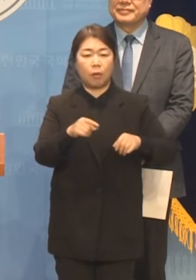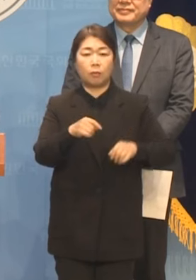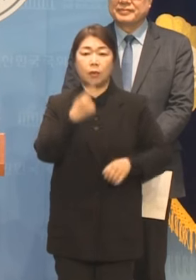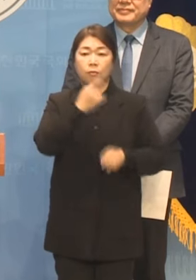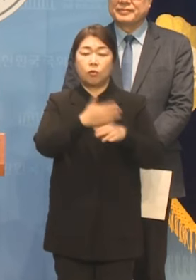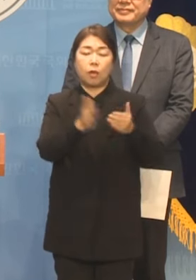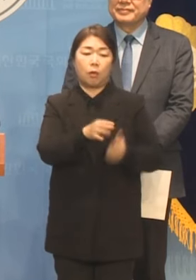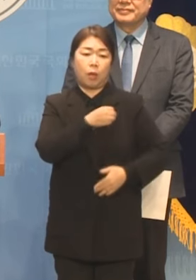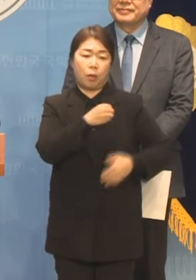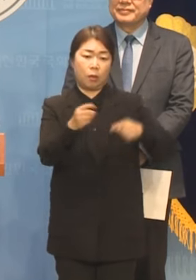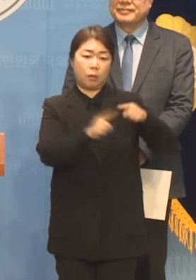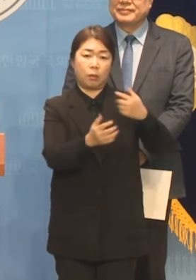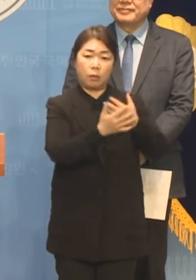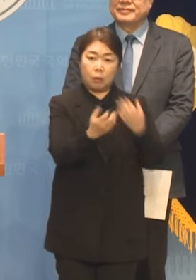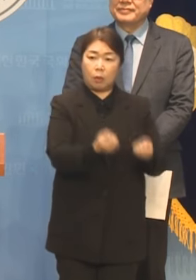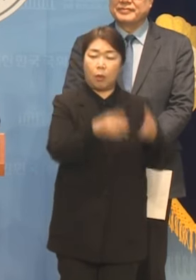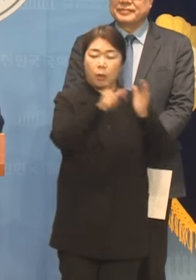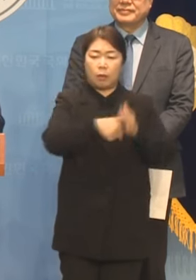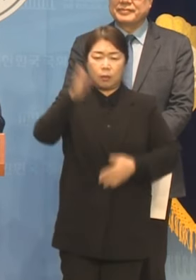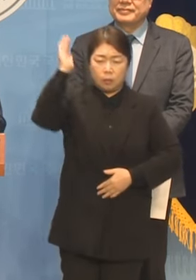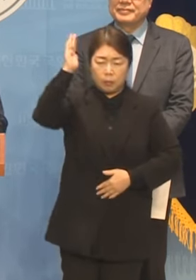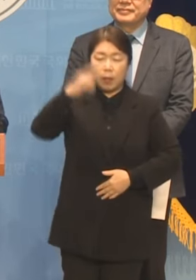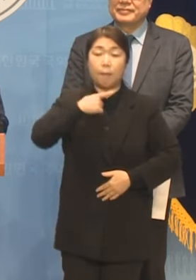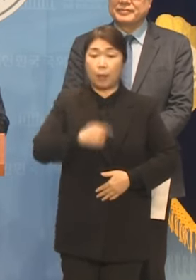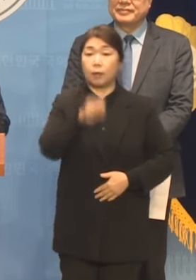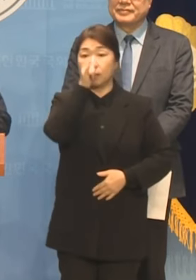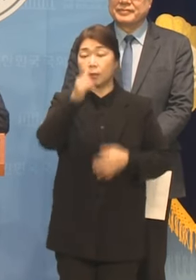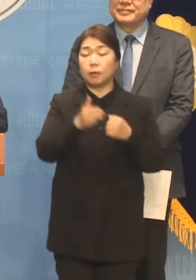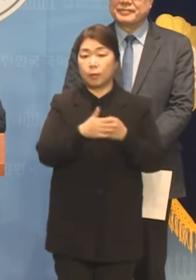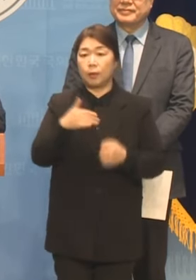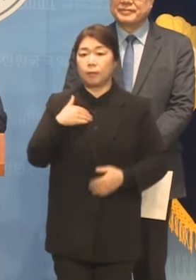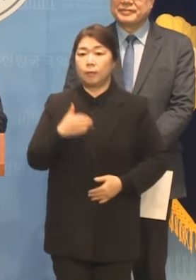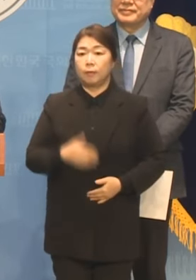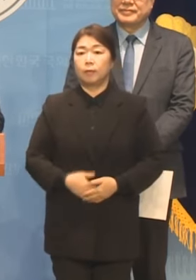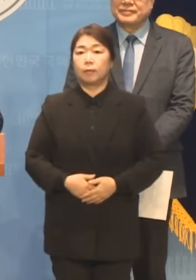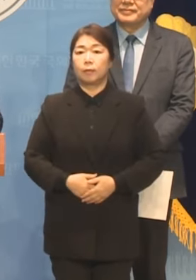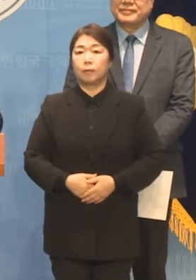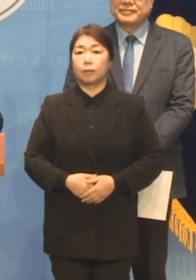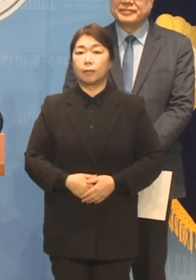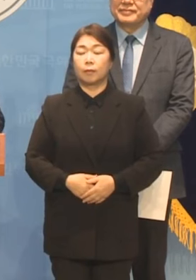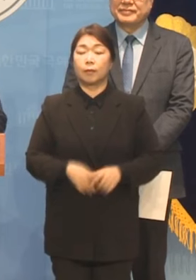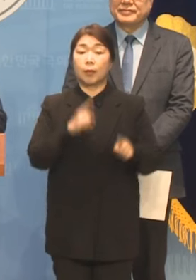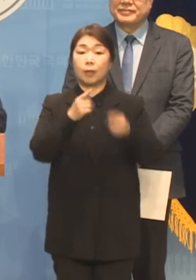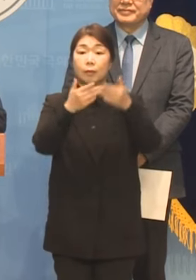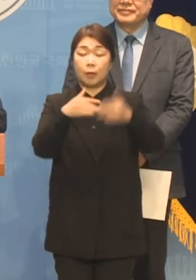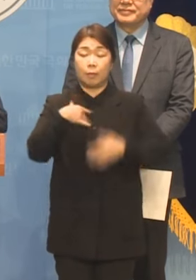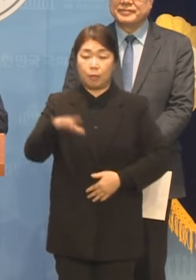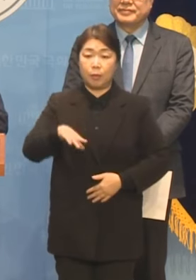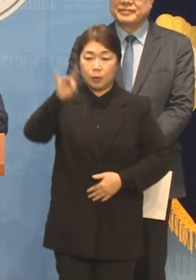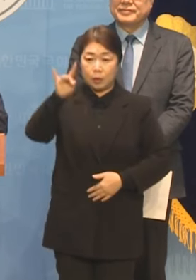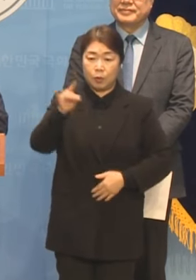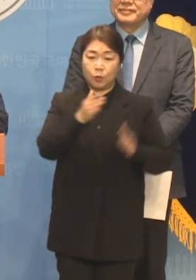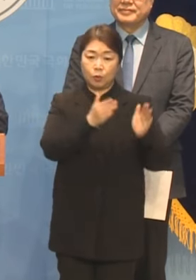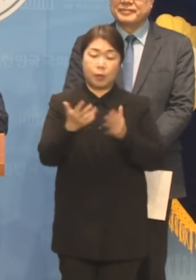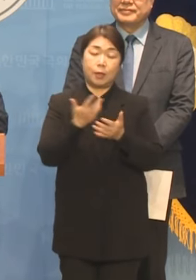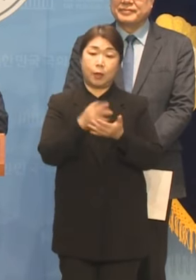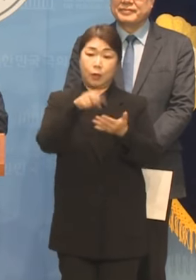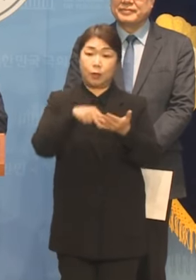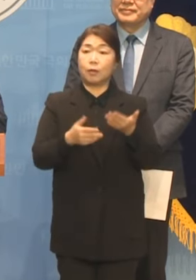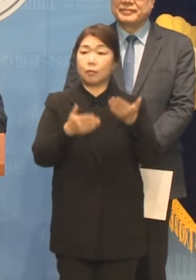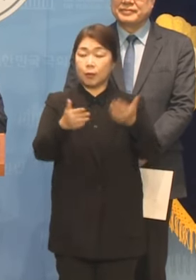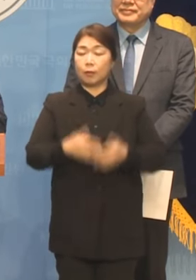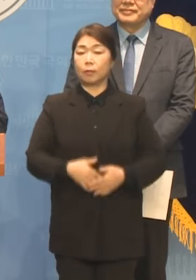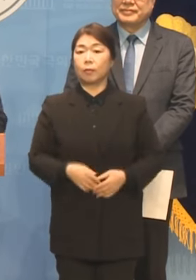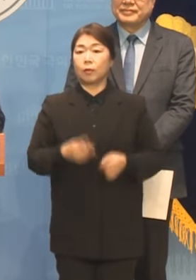목소리를 어 높여왔습니다 그럼 제가 먼저 어 준비한 자료를 읽겠습니다